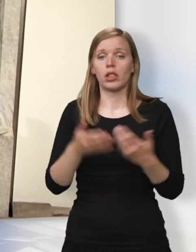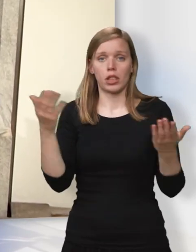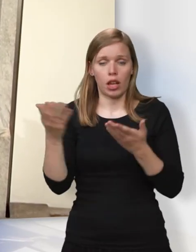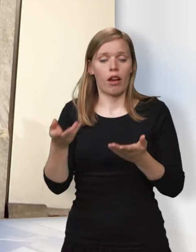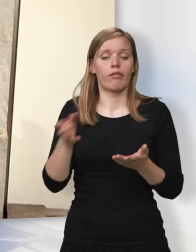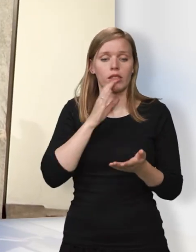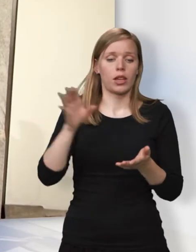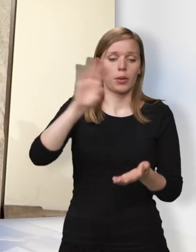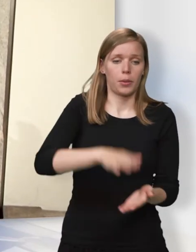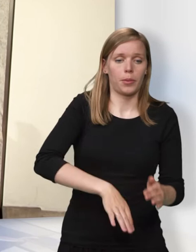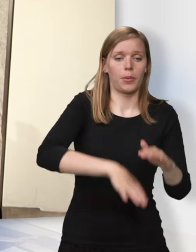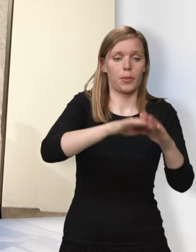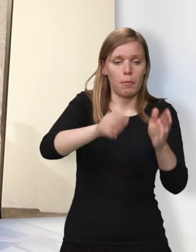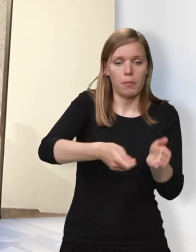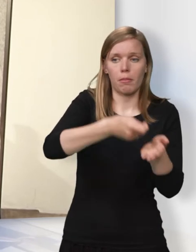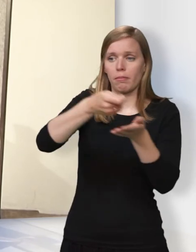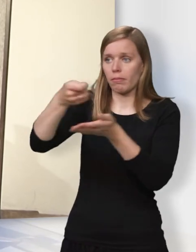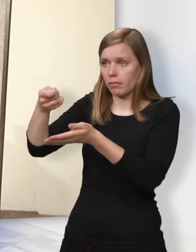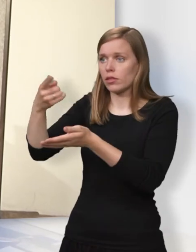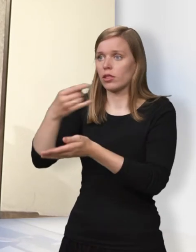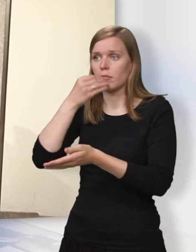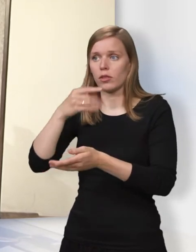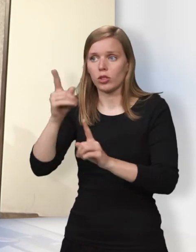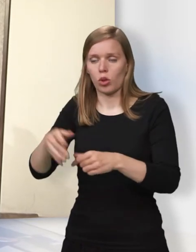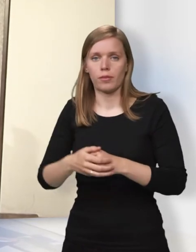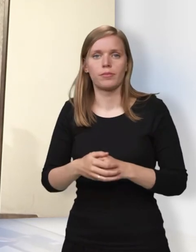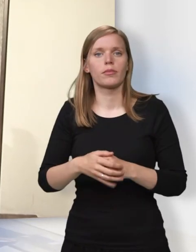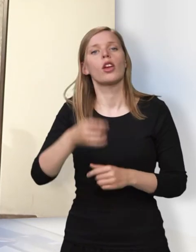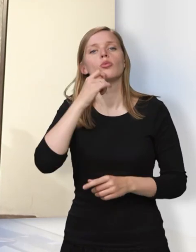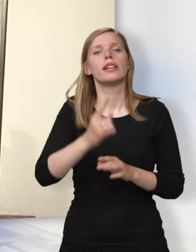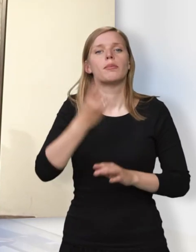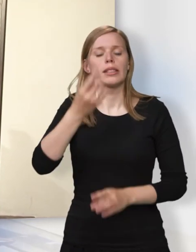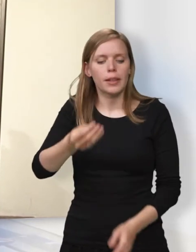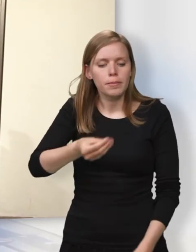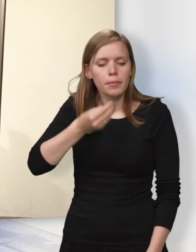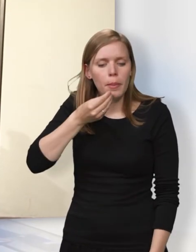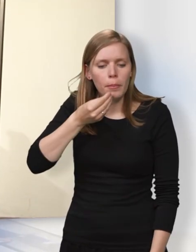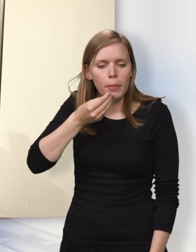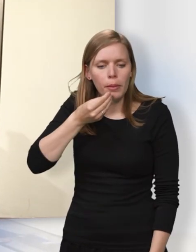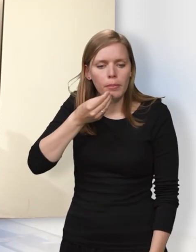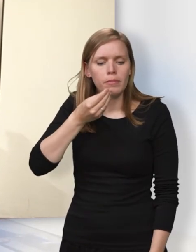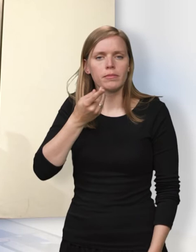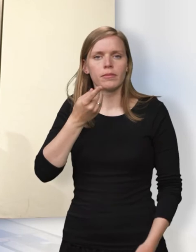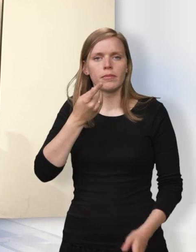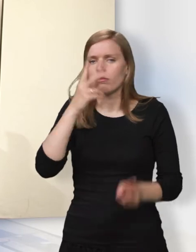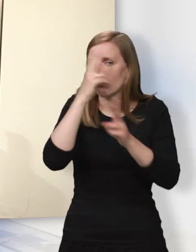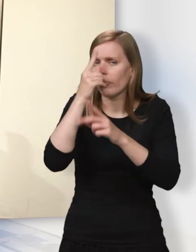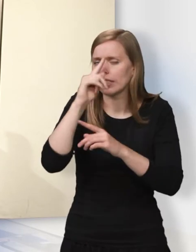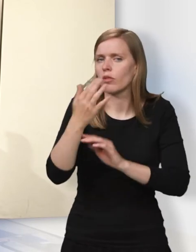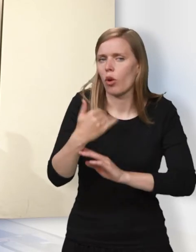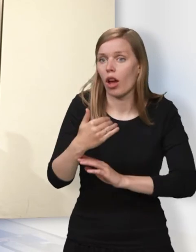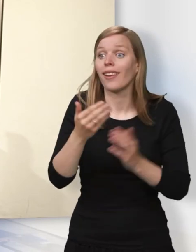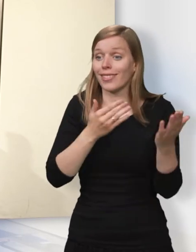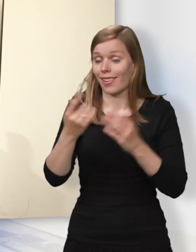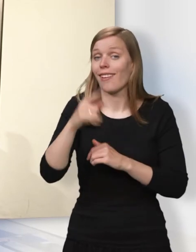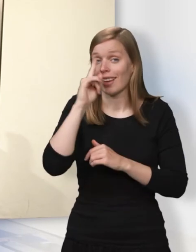Als aber der Speisemeister den Wein kostete, der Wasser gewesen war, und nicht wusste, woher er kam, die Diener